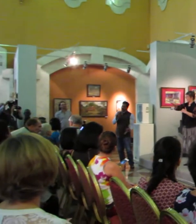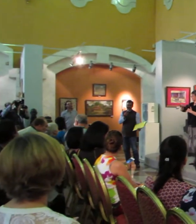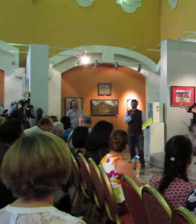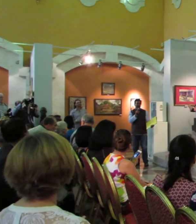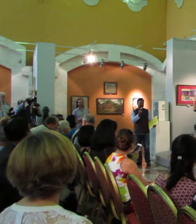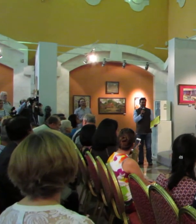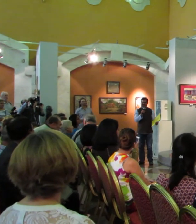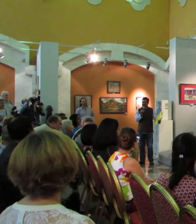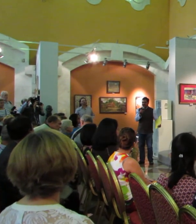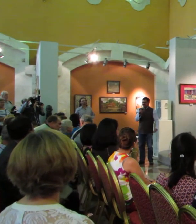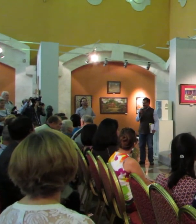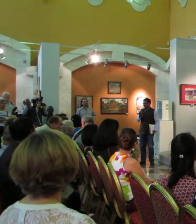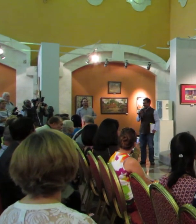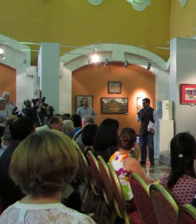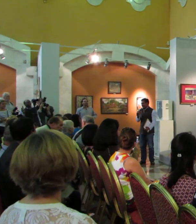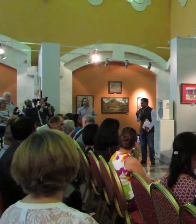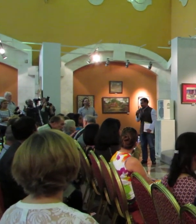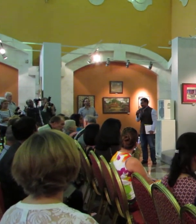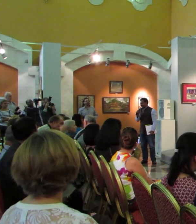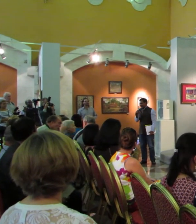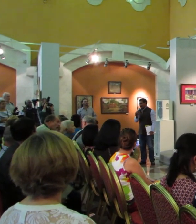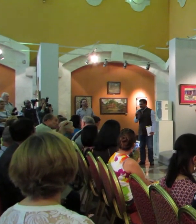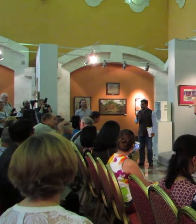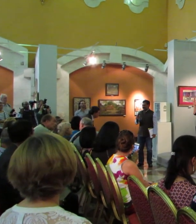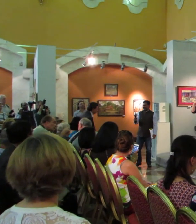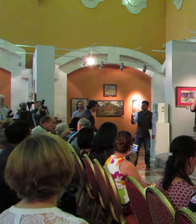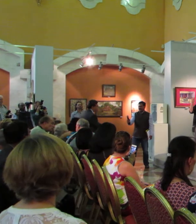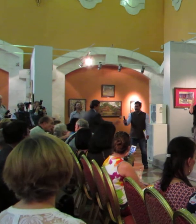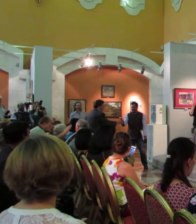который тоже знаком с Галиной, сказать два слова.